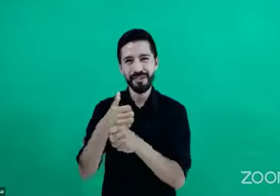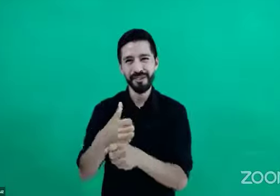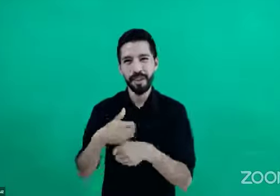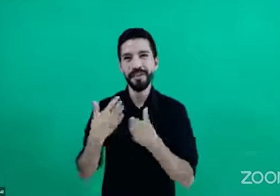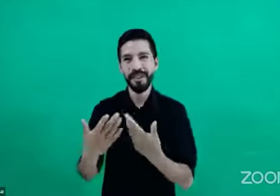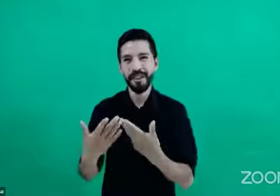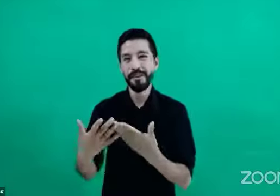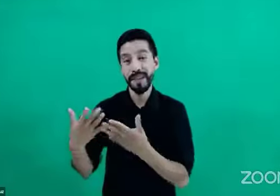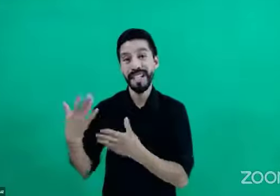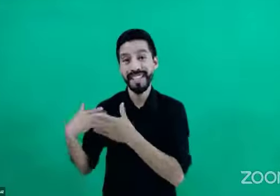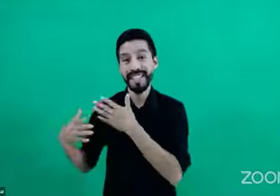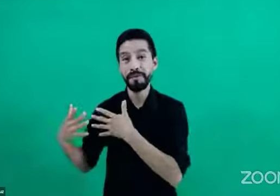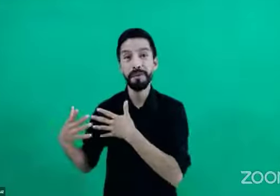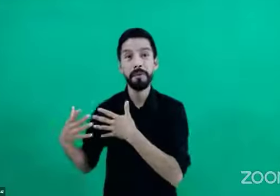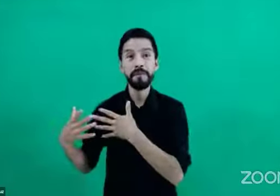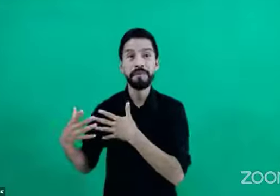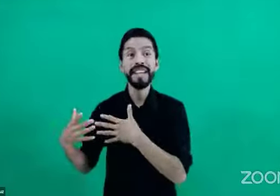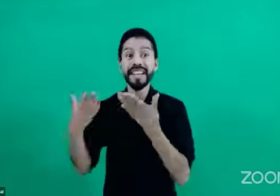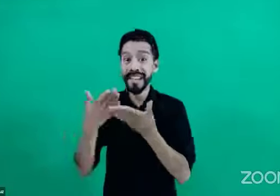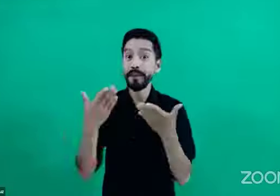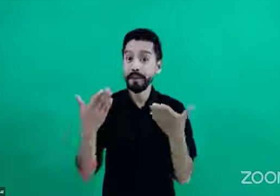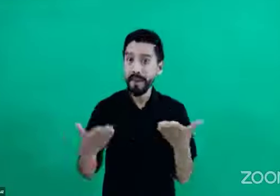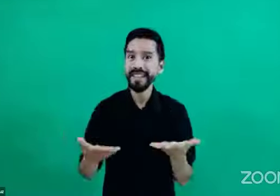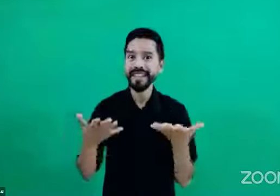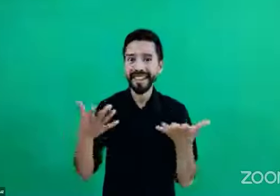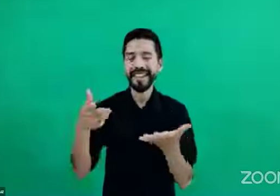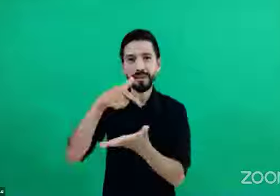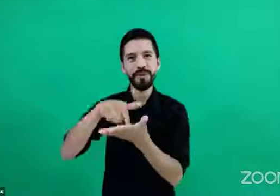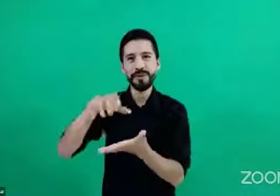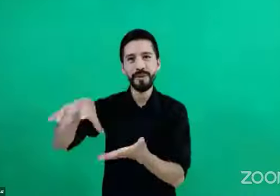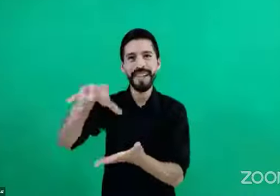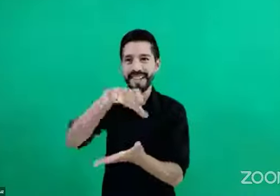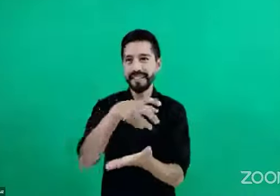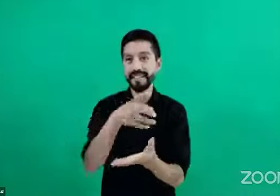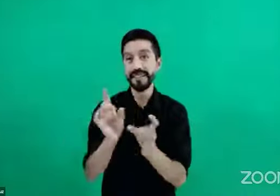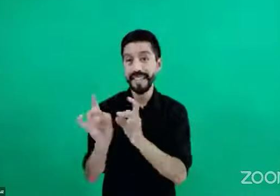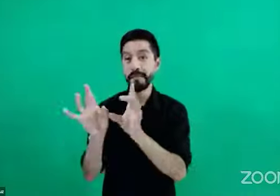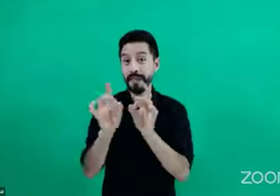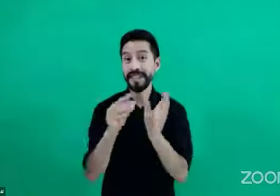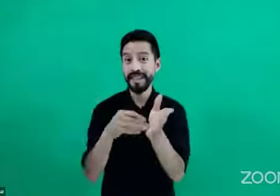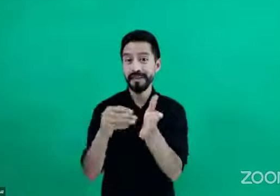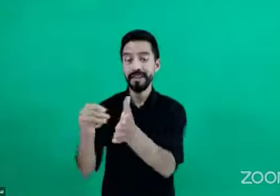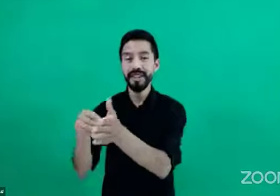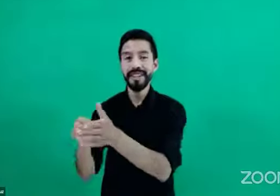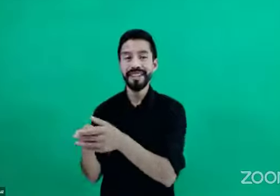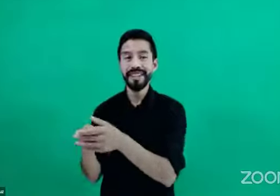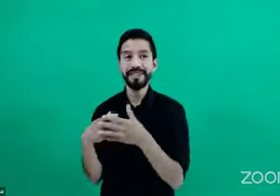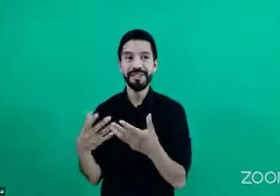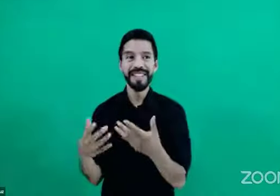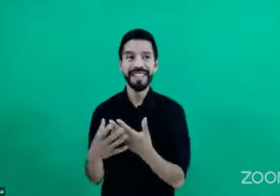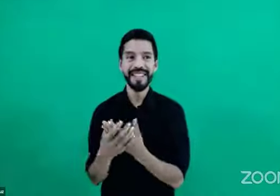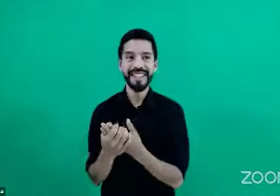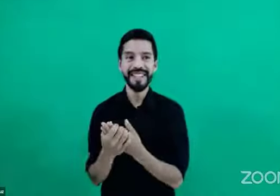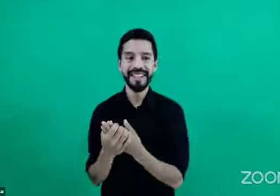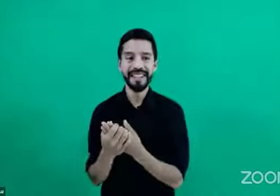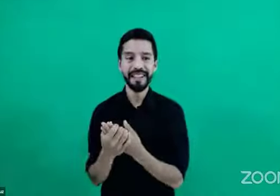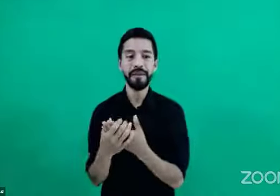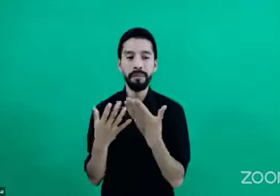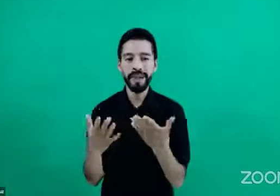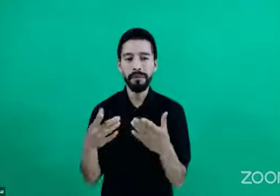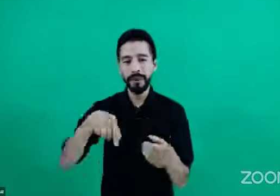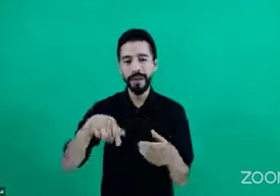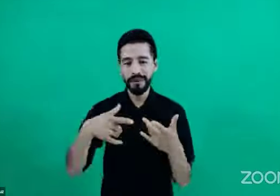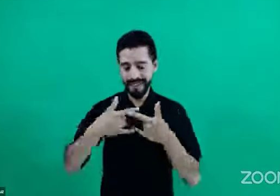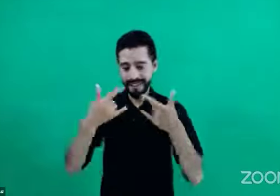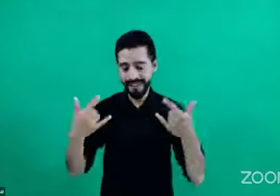ellos tuvieron que vivir hace tiempo y que actualmente en algunos lugares sigue pasando. Entonces,